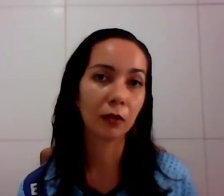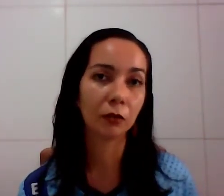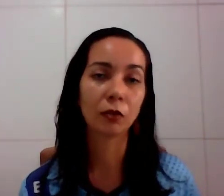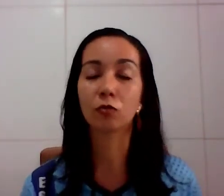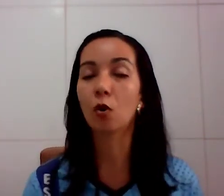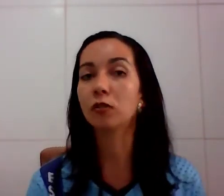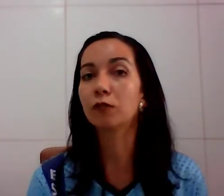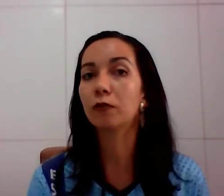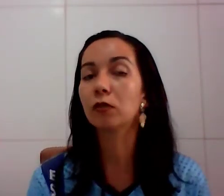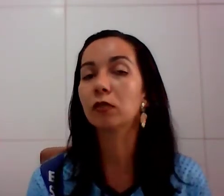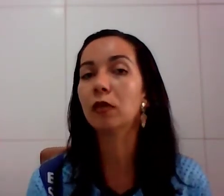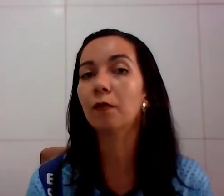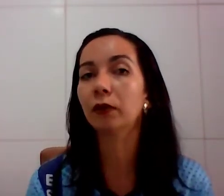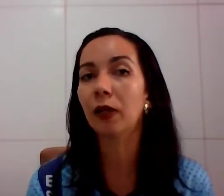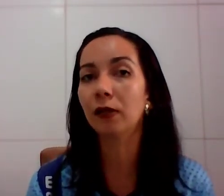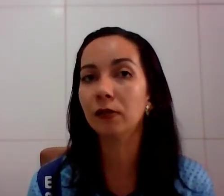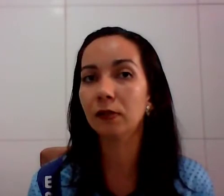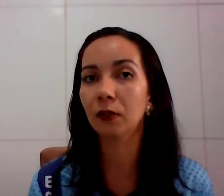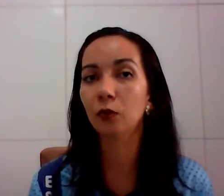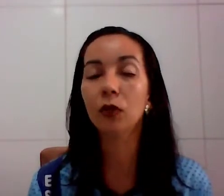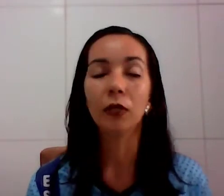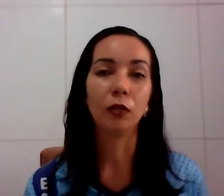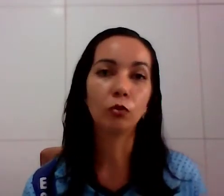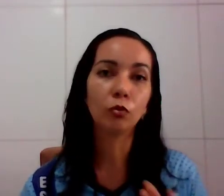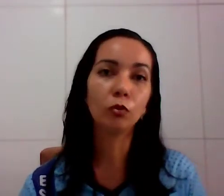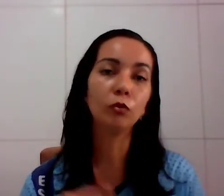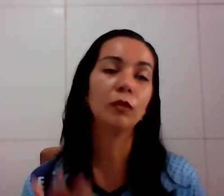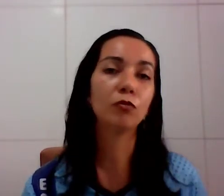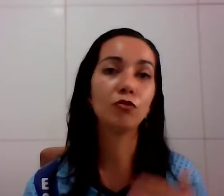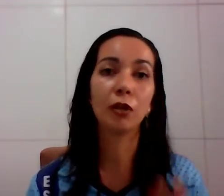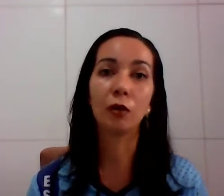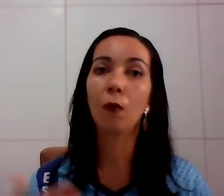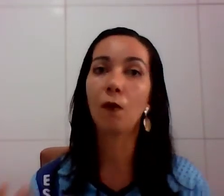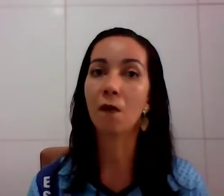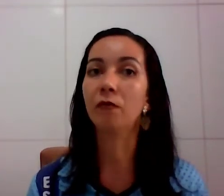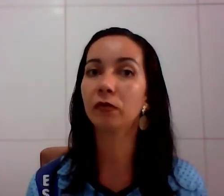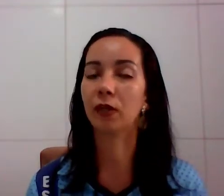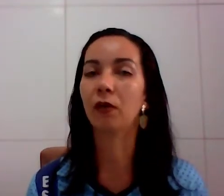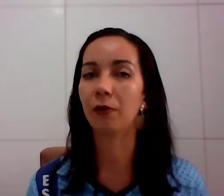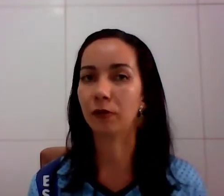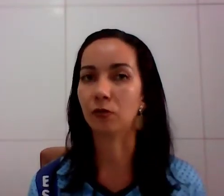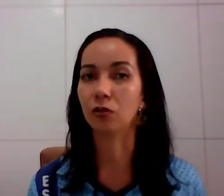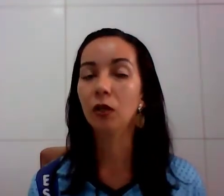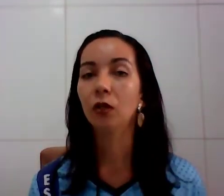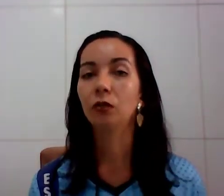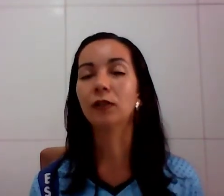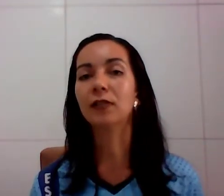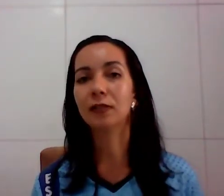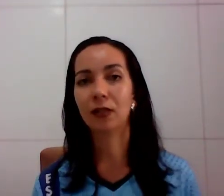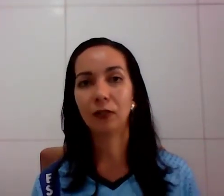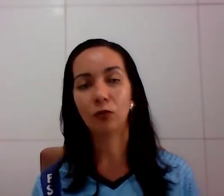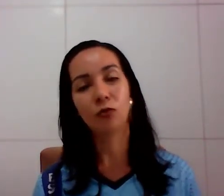modificando, as coisas foram se modernizando e tudo isso gerou consequências. Todas as atitudes